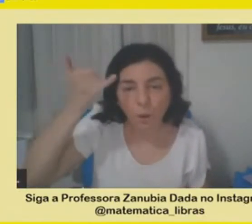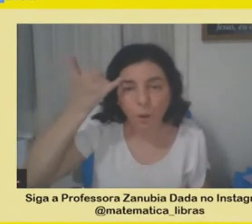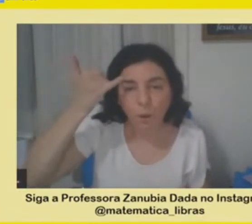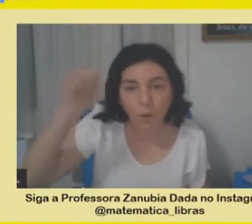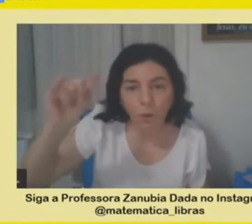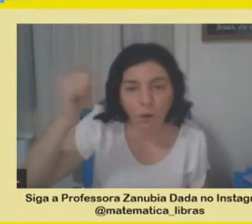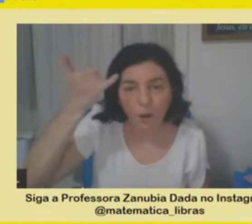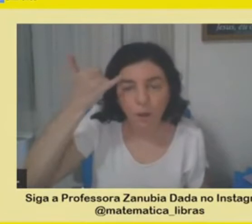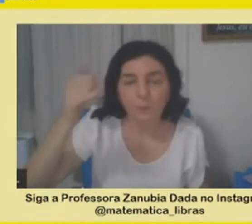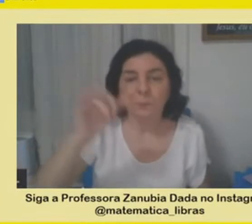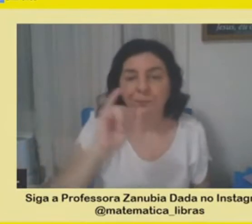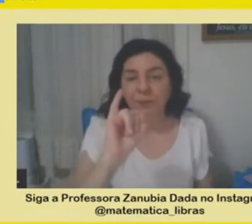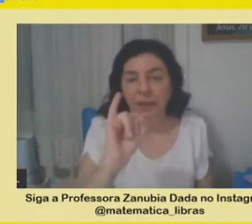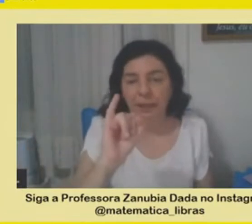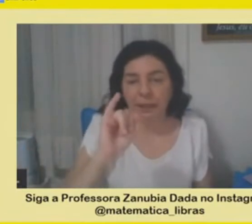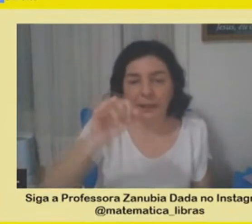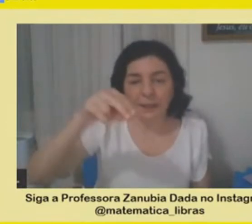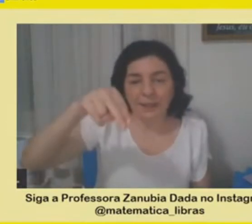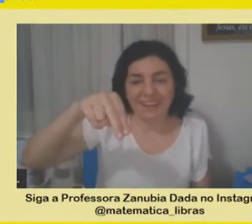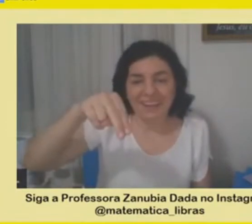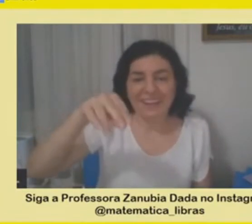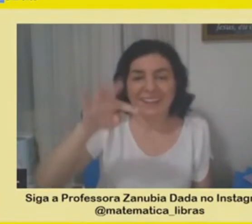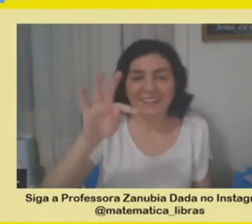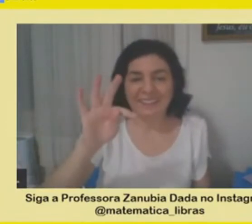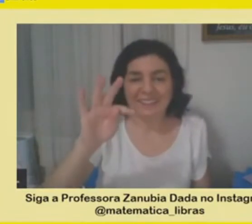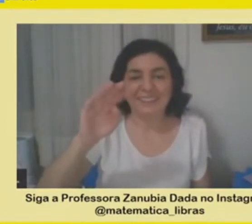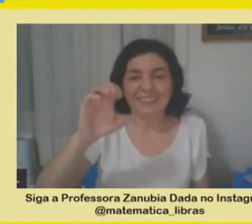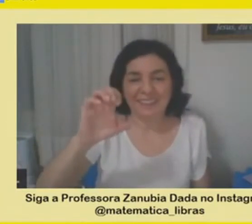por exemplo, o intelectual.